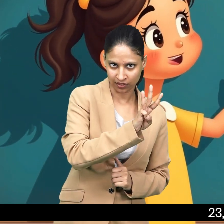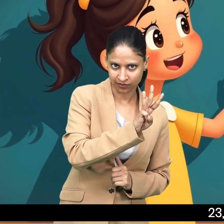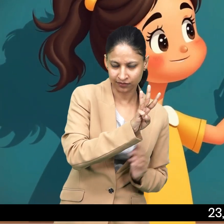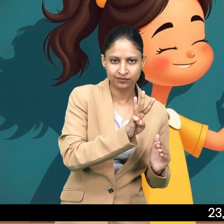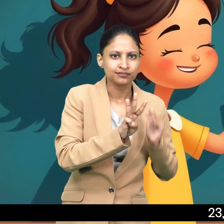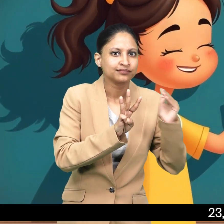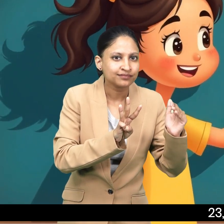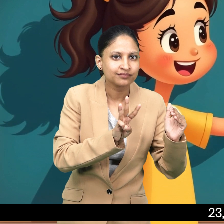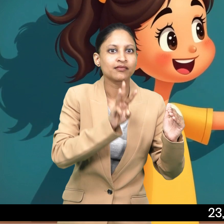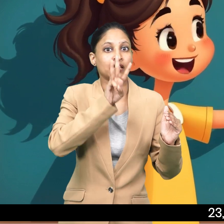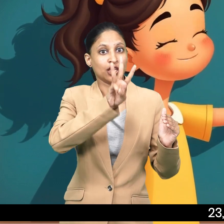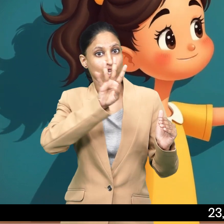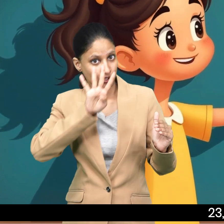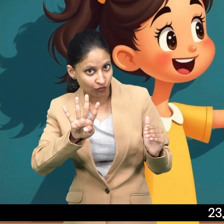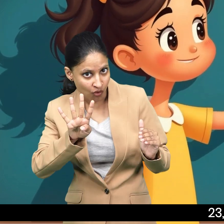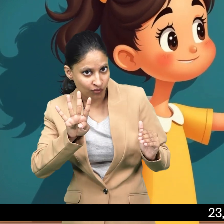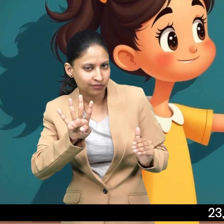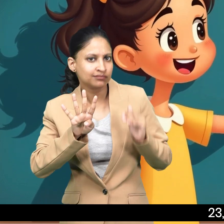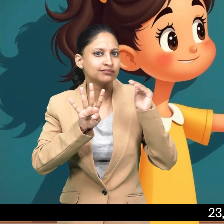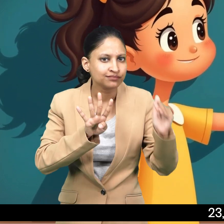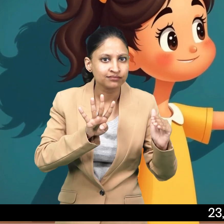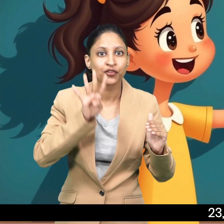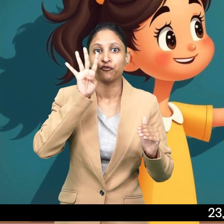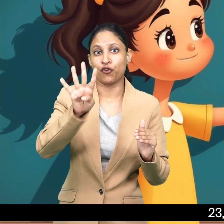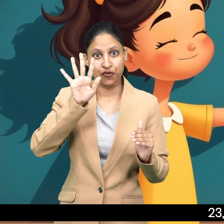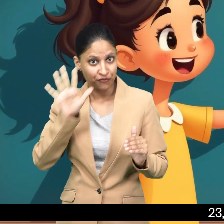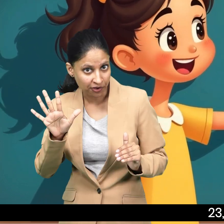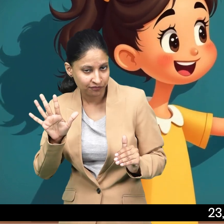23, 34, 45, 56.